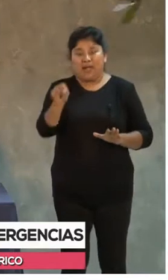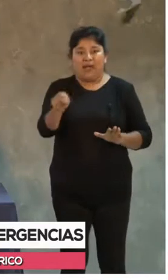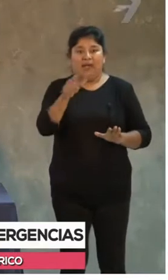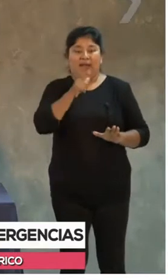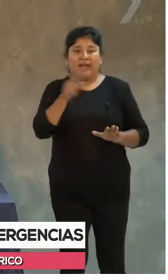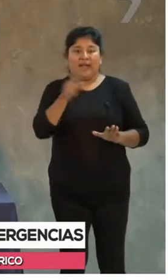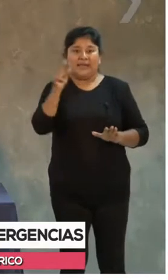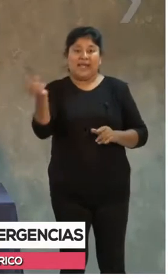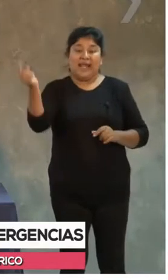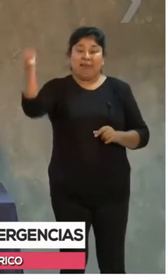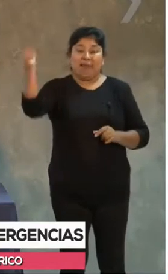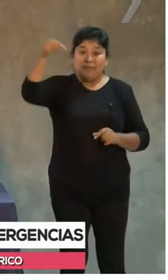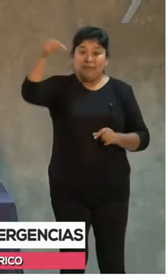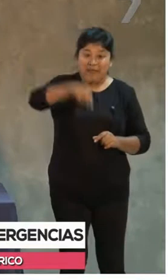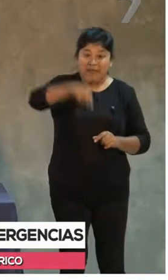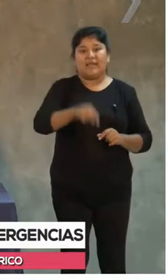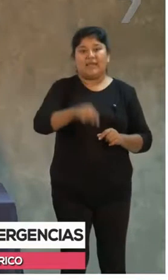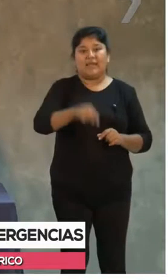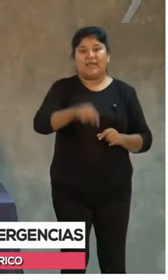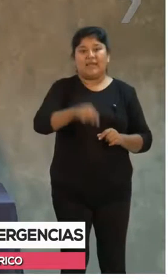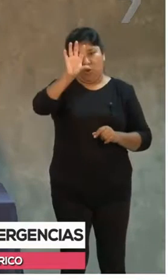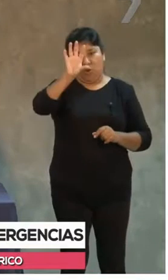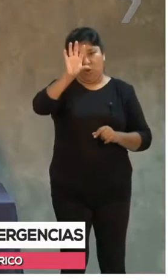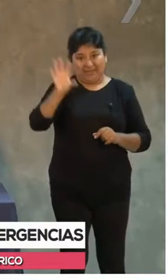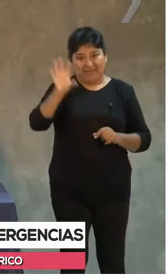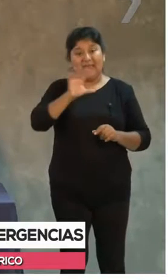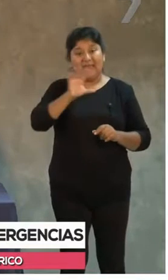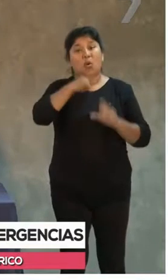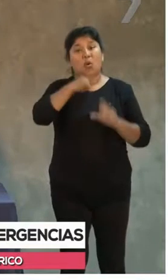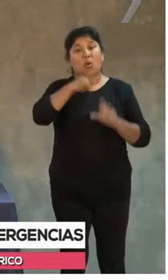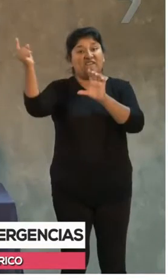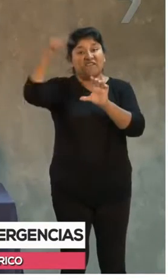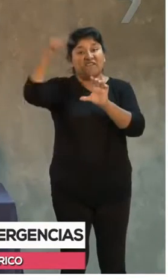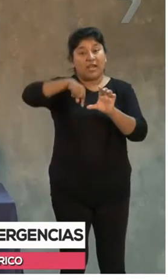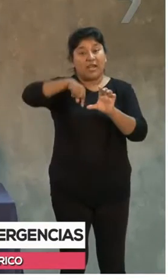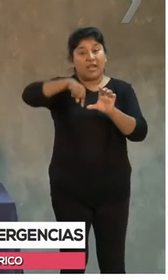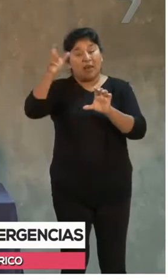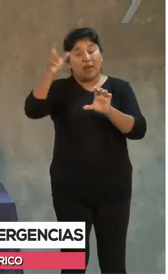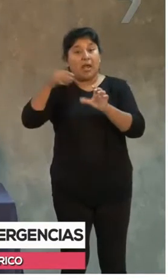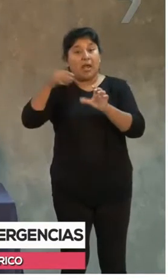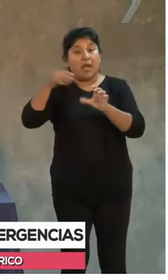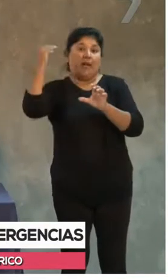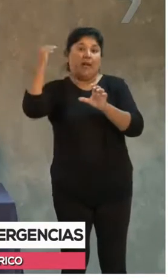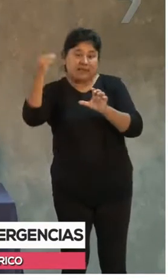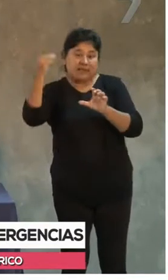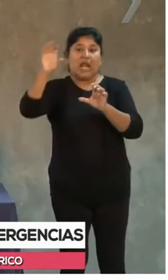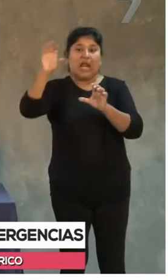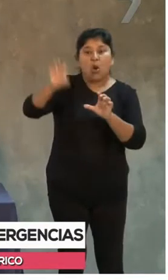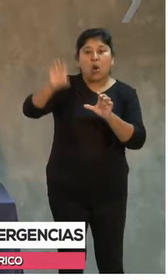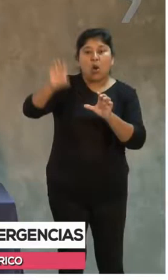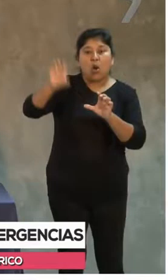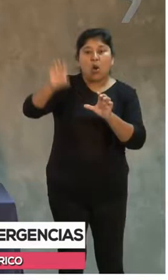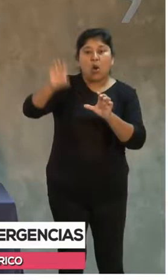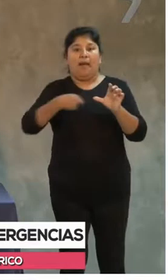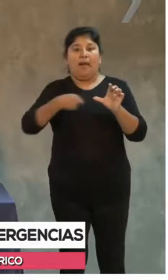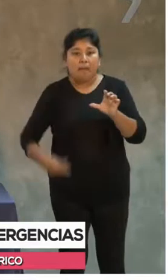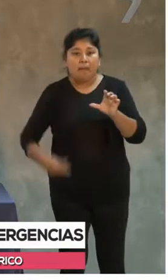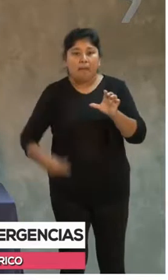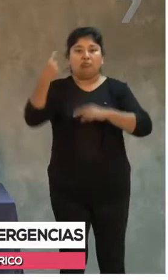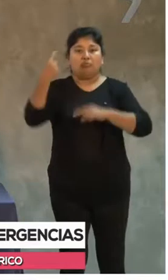provincia a partir del día de hoy, de cualquier país, independientemente de si vienen de Europa, de Japón, de